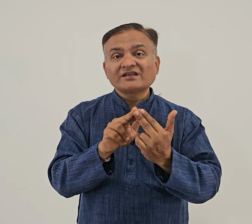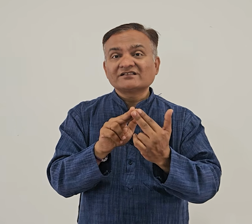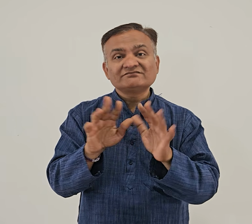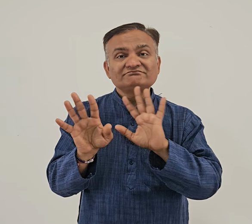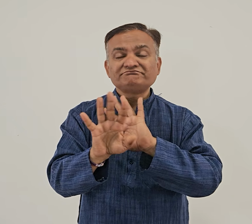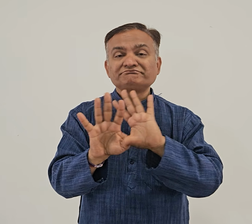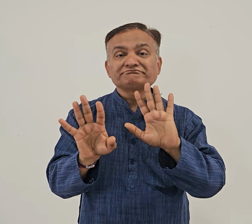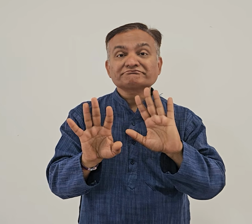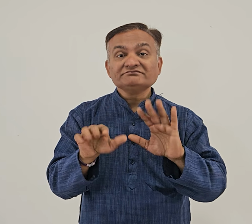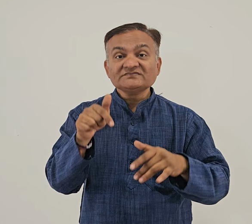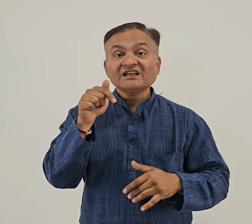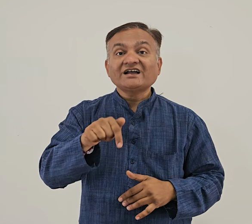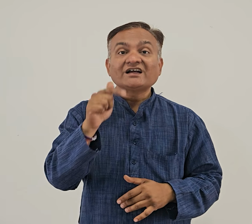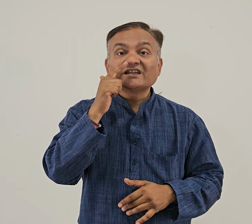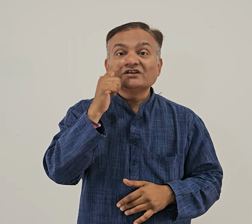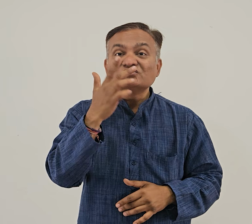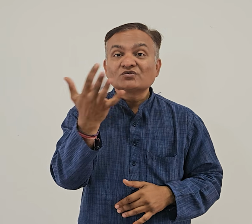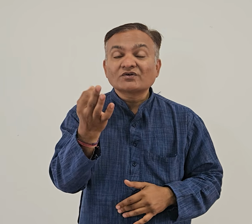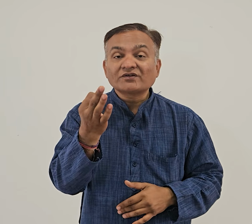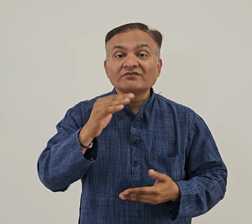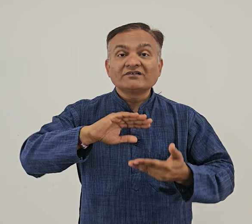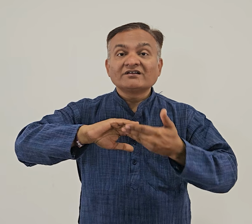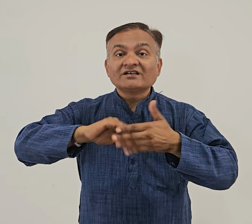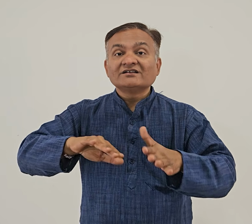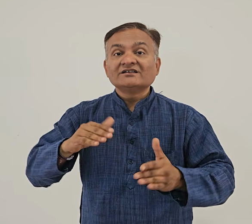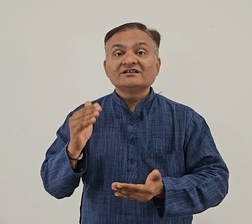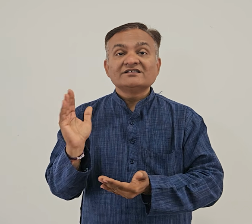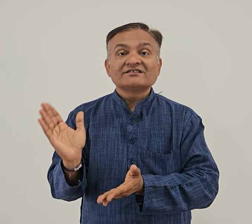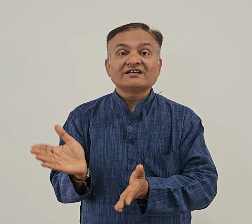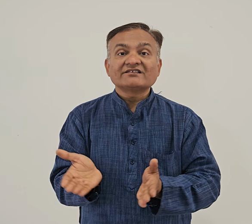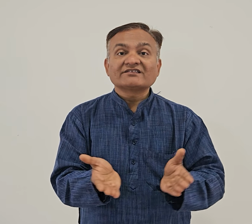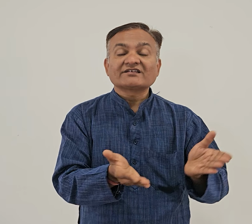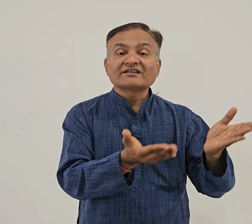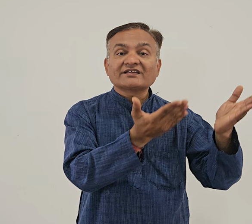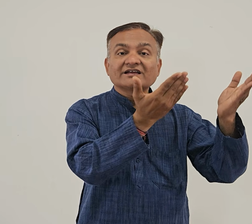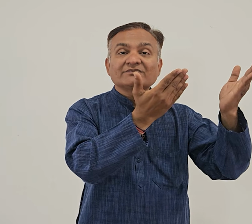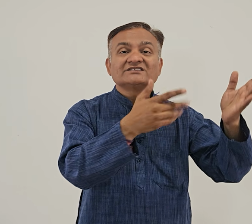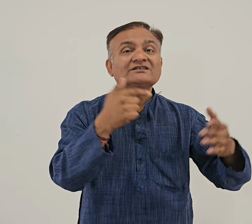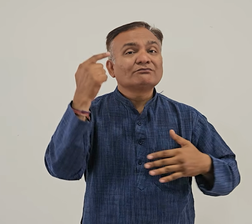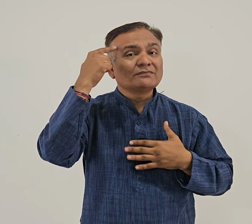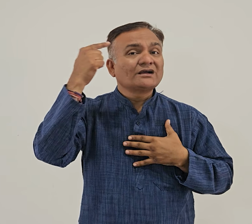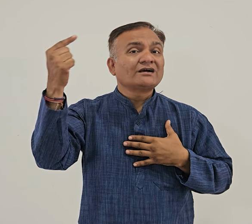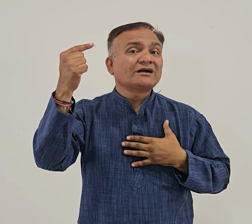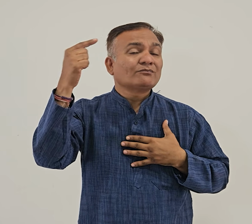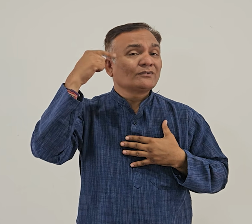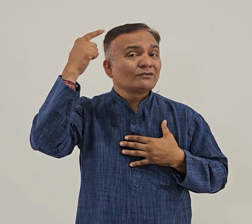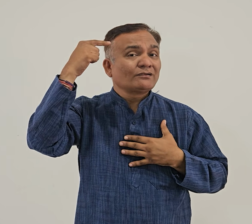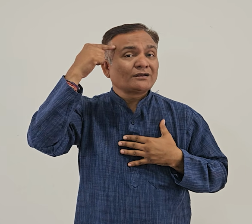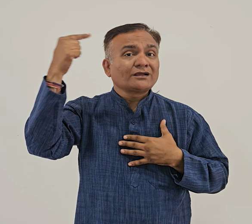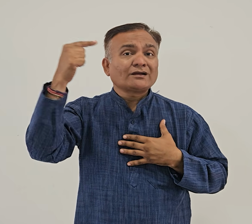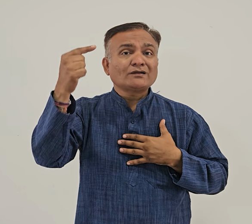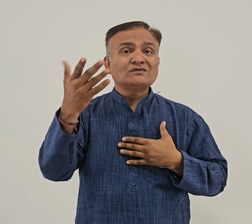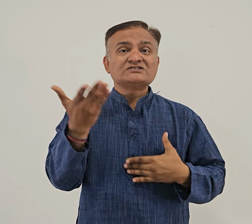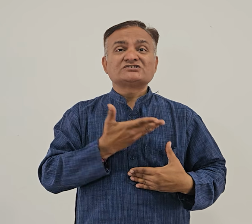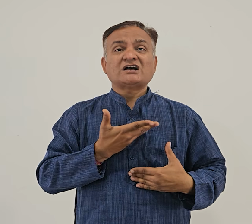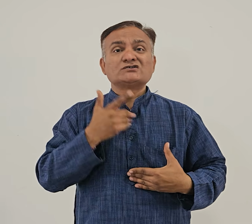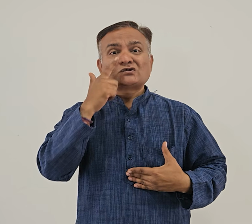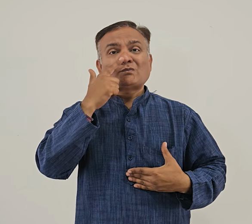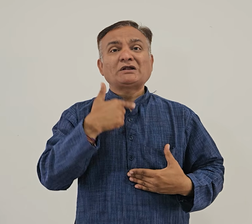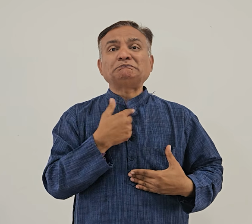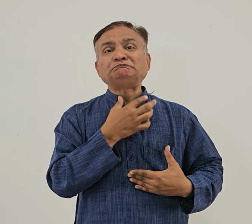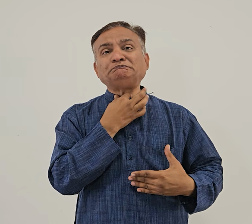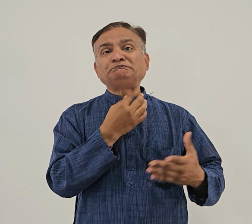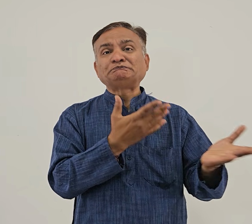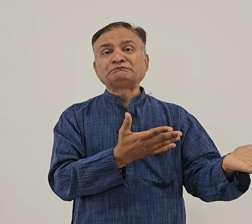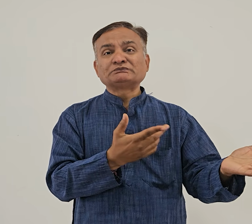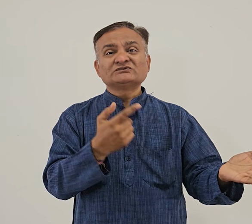આજની છોકરીઓ બિચારી સાસરે જઈને આને ખબર નહીં એના મગજમાં શું ભરેલું હોય છે કે સાસુ મને ફાવતી નથી, એ જૂનવાણી